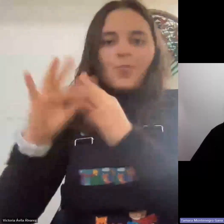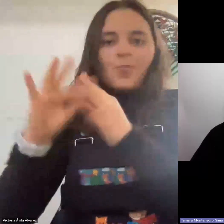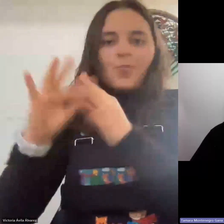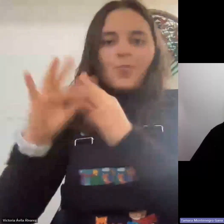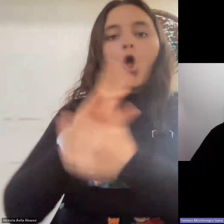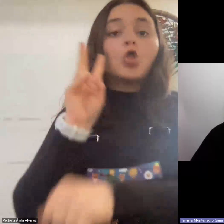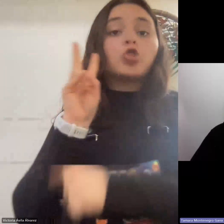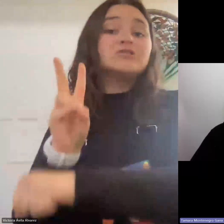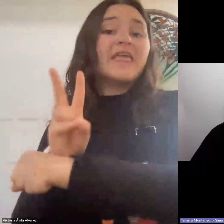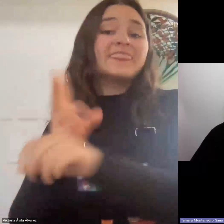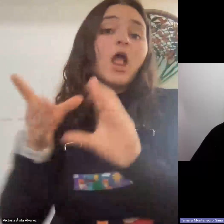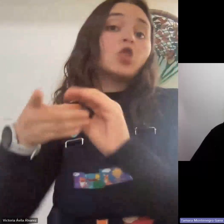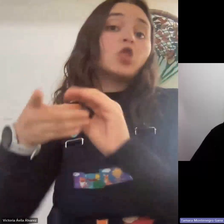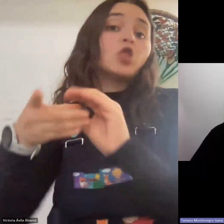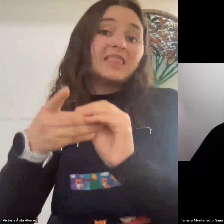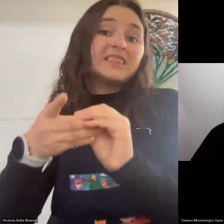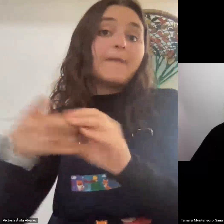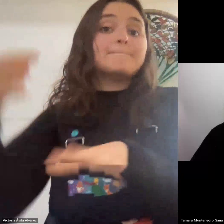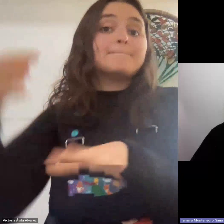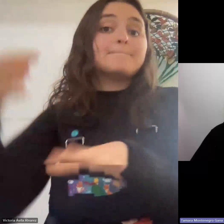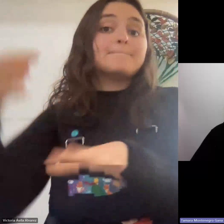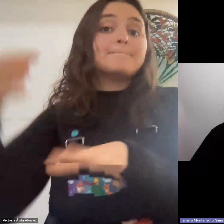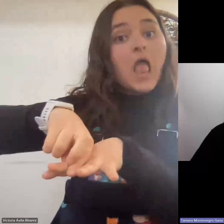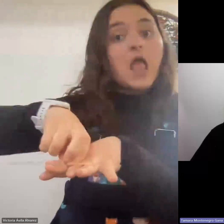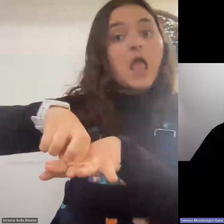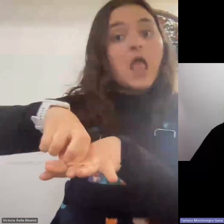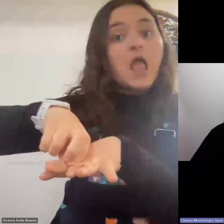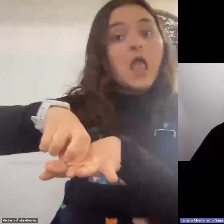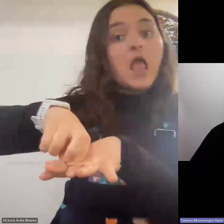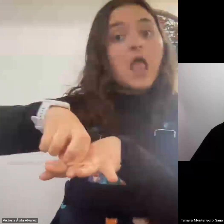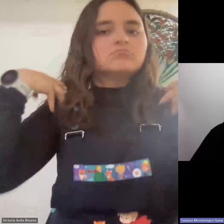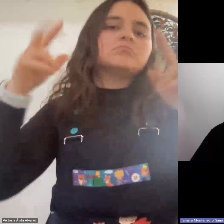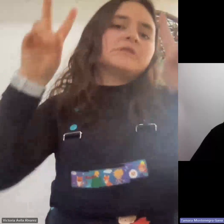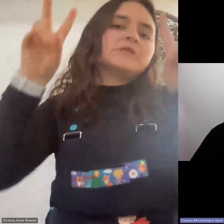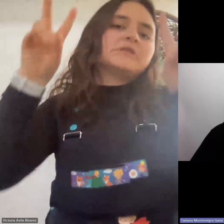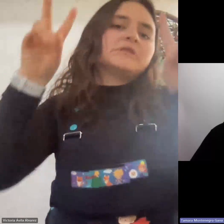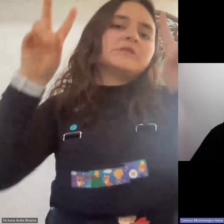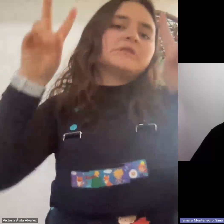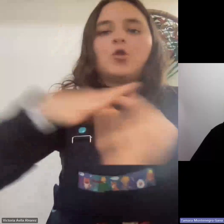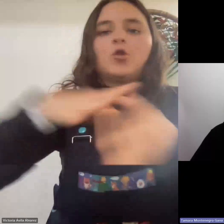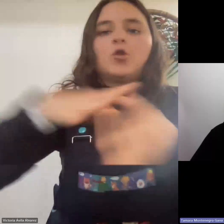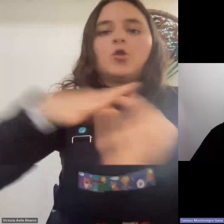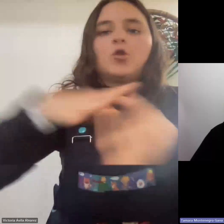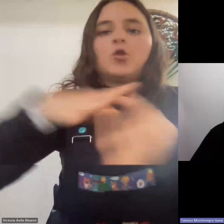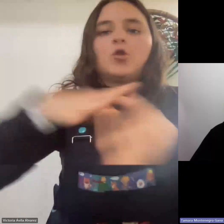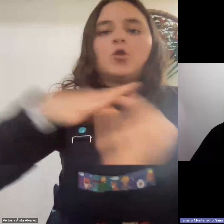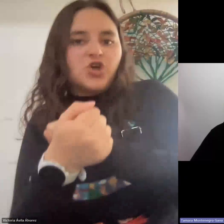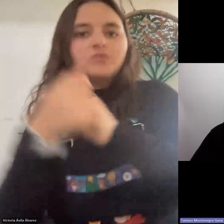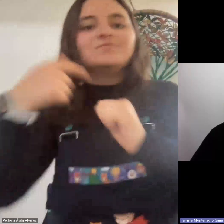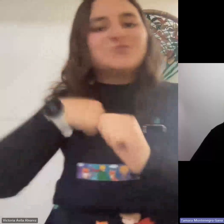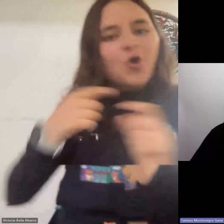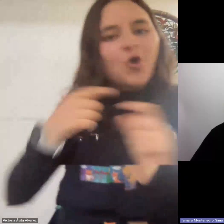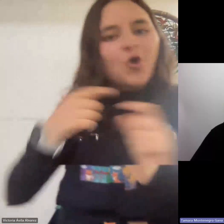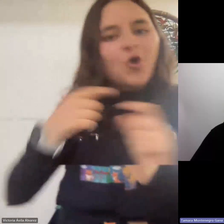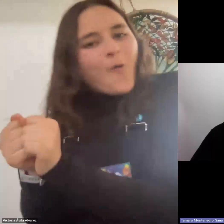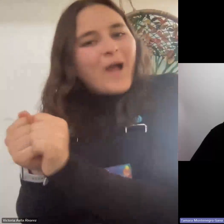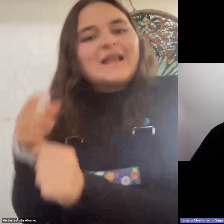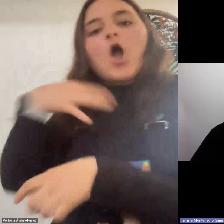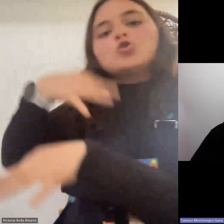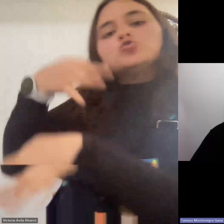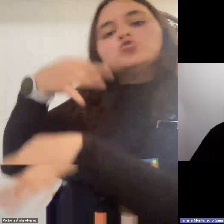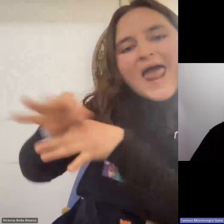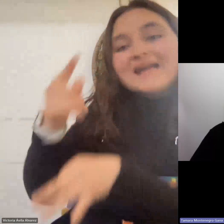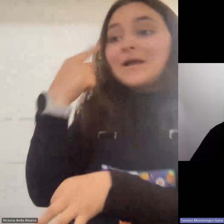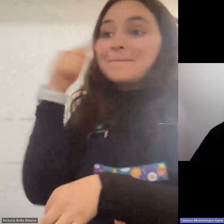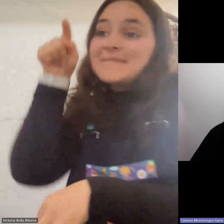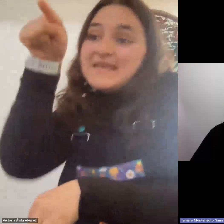que todos trabajaran en forma unida. El profesor en conjunto como con la pedagogía que estaba